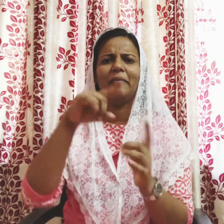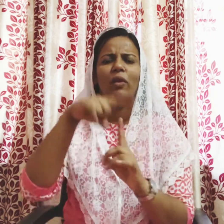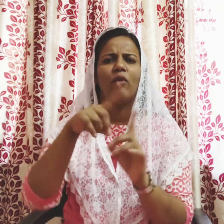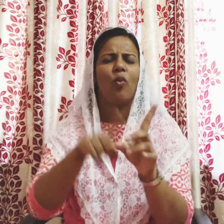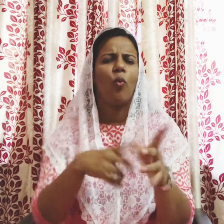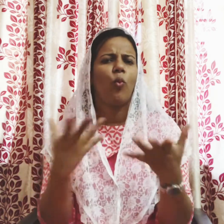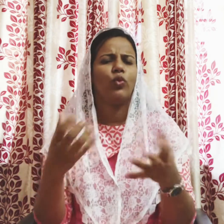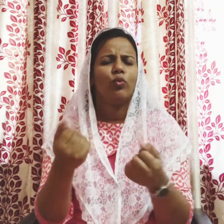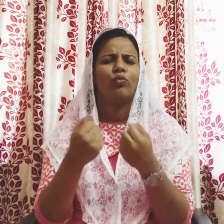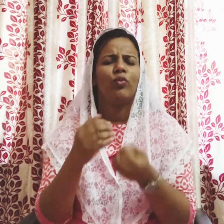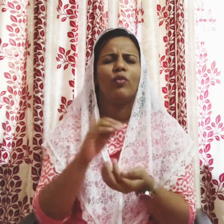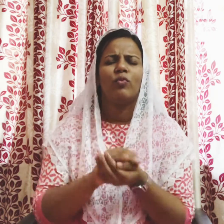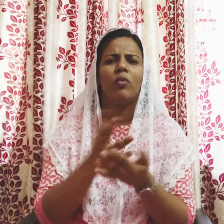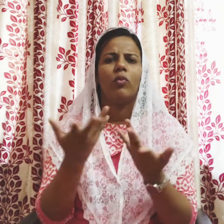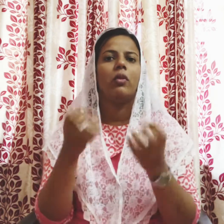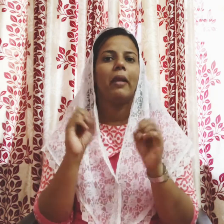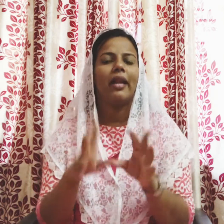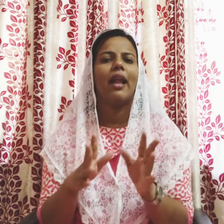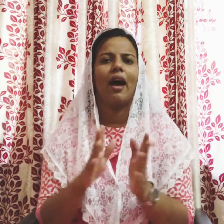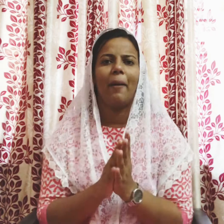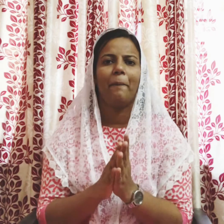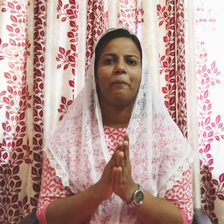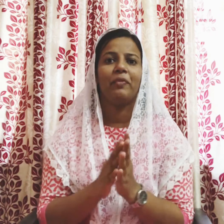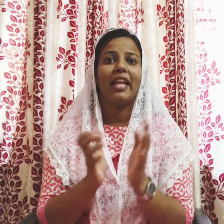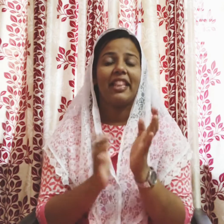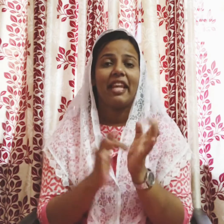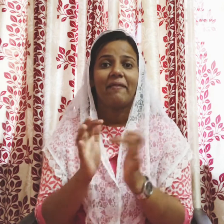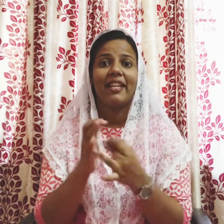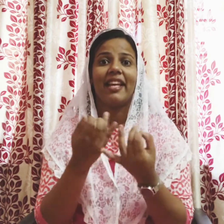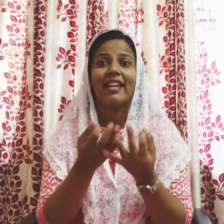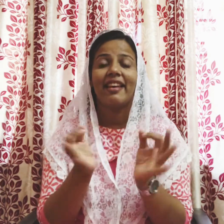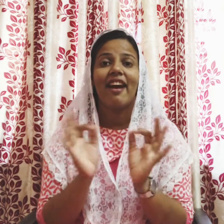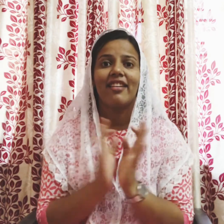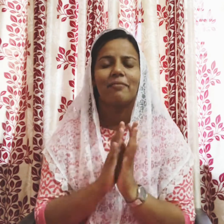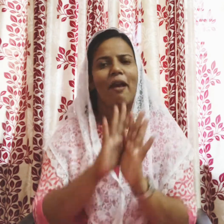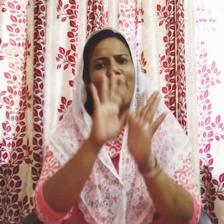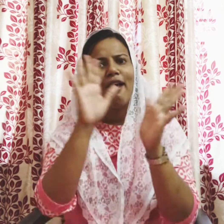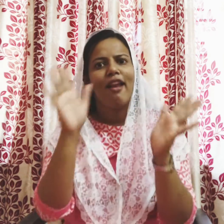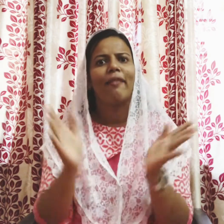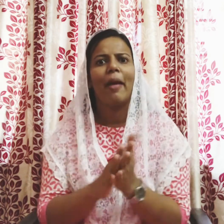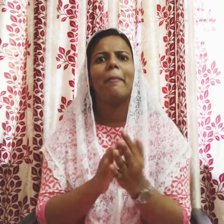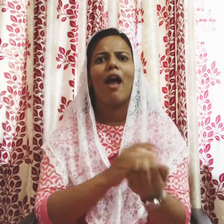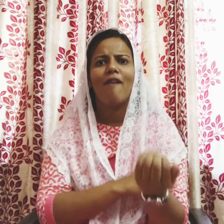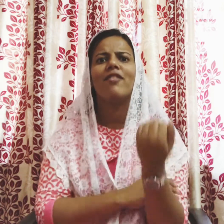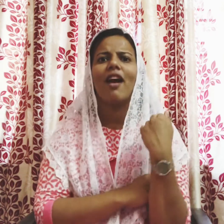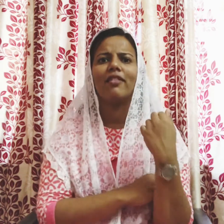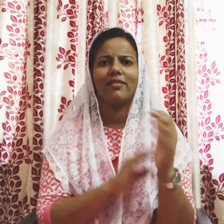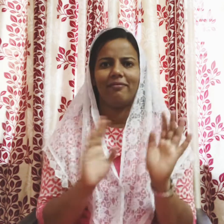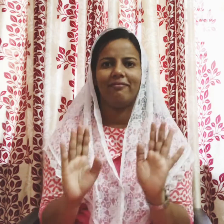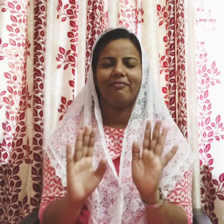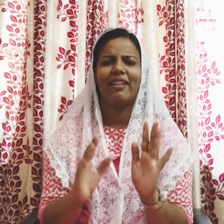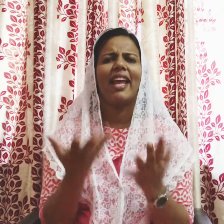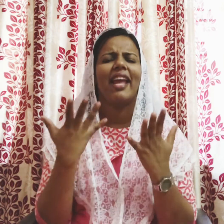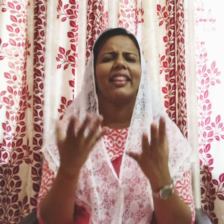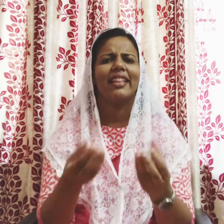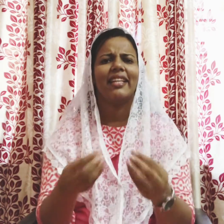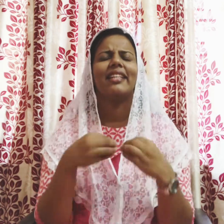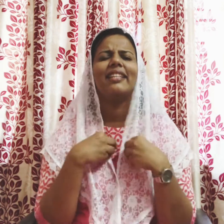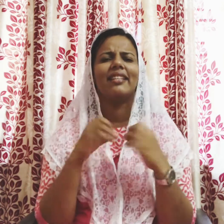സൂപ്പർനാച്ചുറൽ പ്രൊട്ടക്ഷൻ ഒന്നും അനുഭവിക്കാൻ കഴിയുന്നില്ല. ഒരു ദൈവരാജ്യത്തിലായിരിക്കുന്ന ദൈവവൈദ്യൻ ഇതെല്ലാം അവകാശമാണ്. പക്ഷേ എന്തുകൊണ്ട് അനുഭവിക്കാൻ